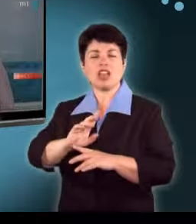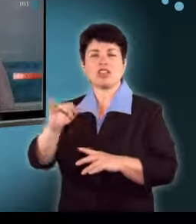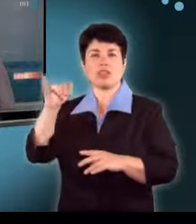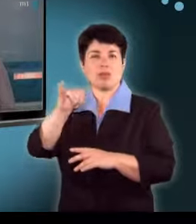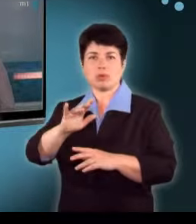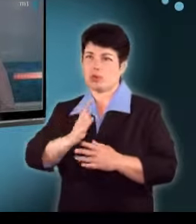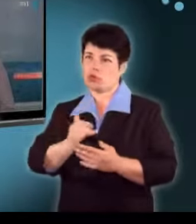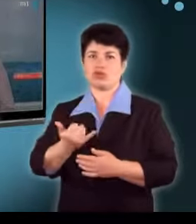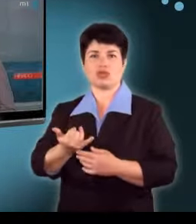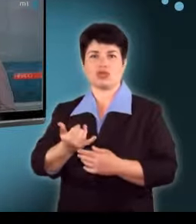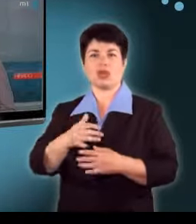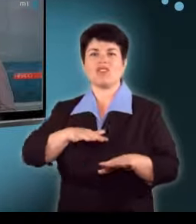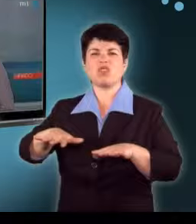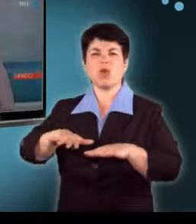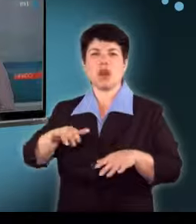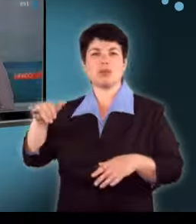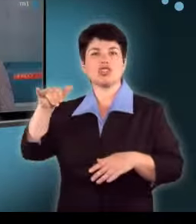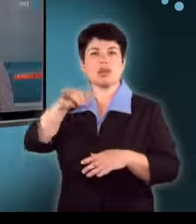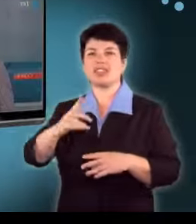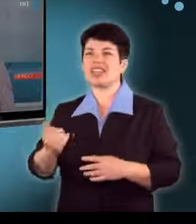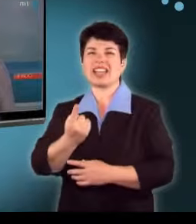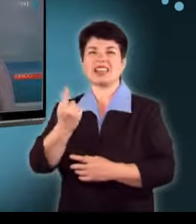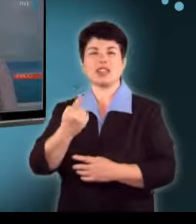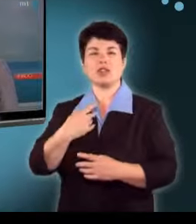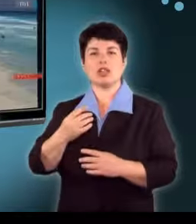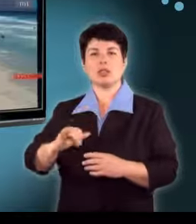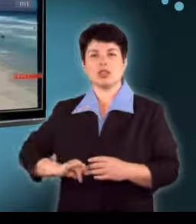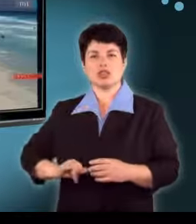rendkívüli biztonsági intézkedéseket léptettek életbe.